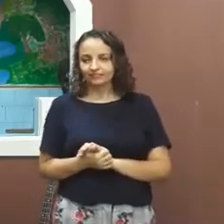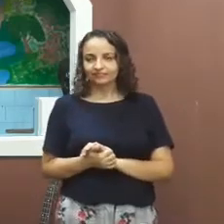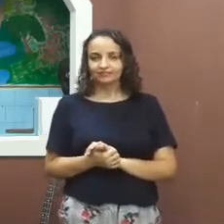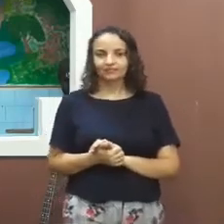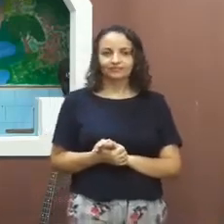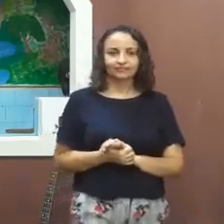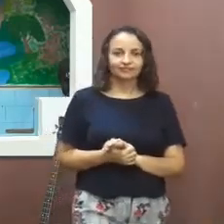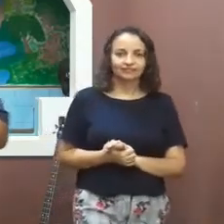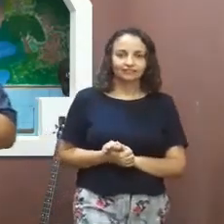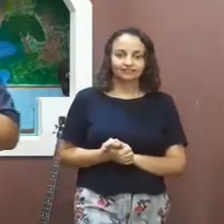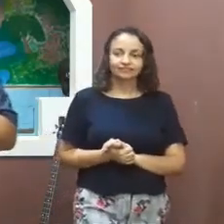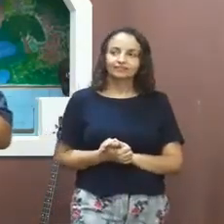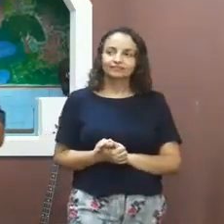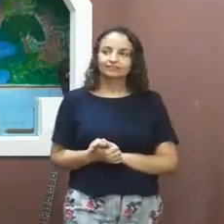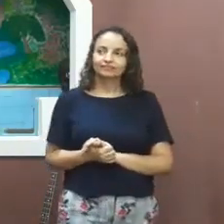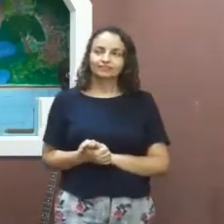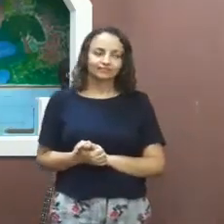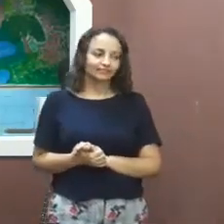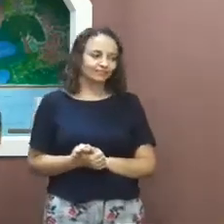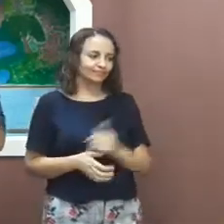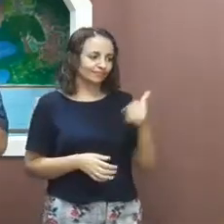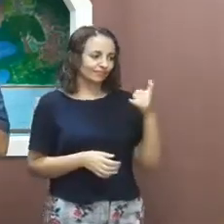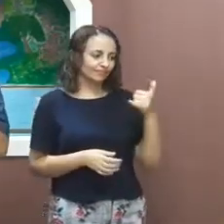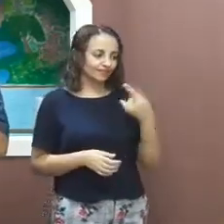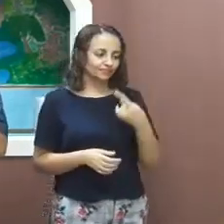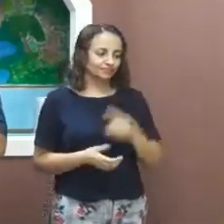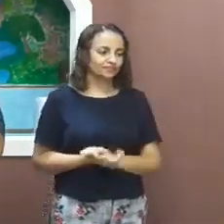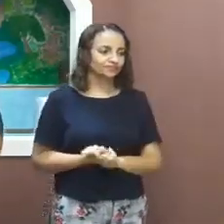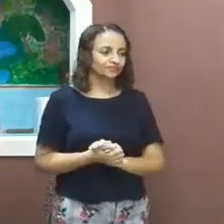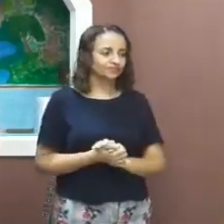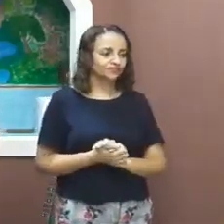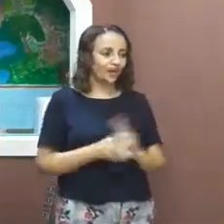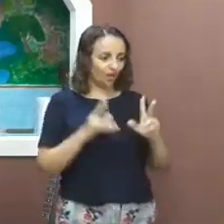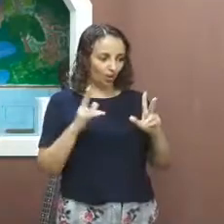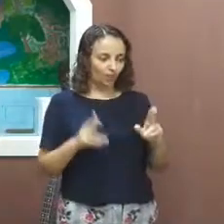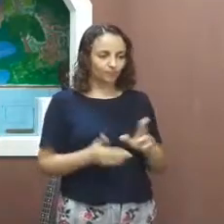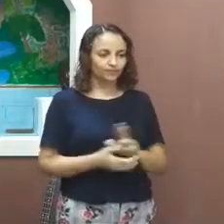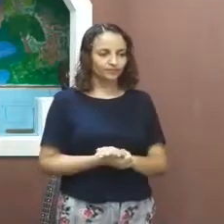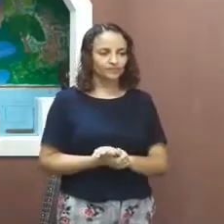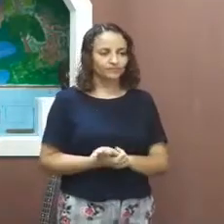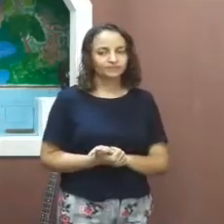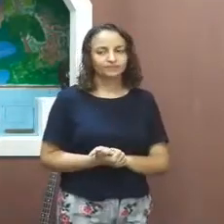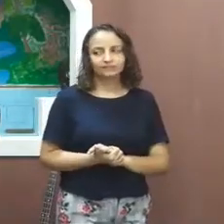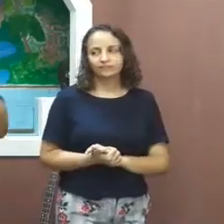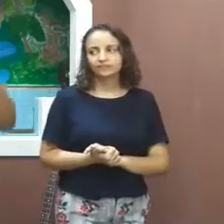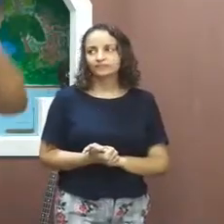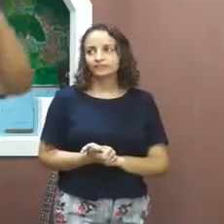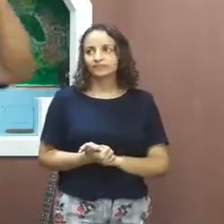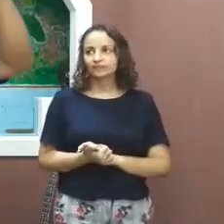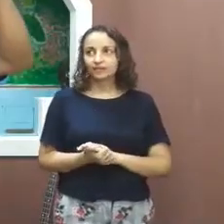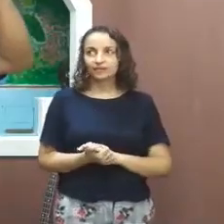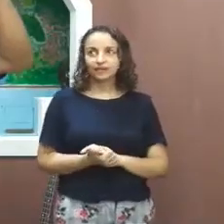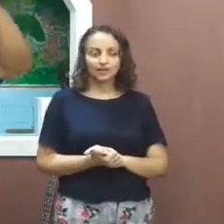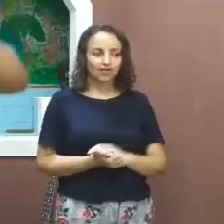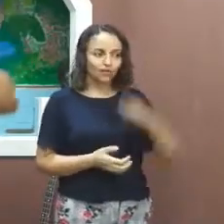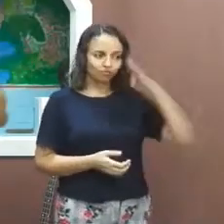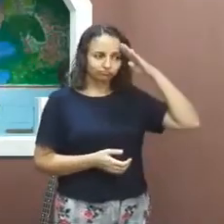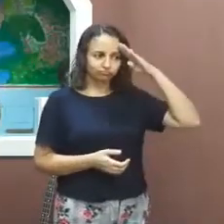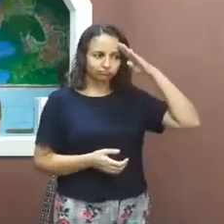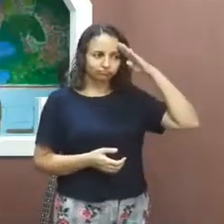Só bastou uma caneta como essa, o presidente da República